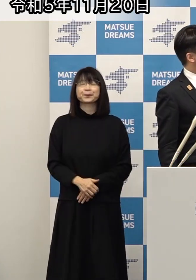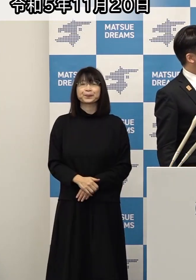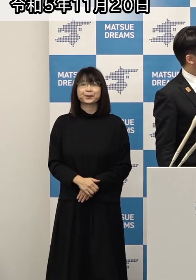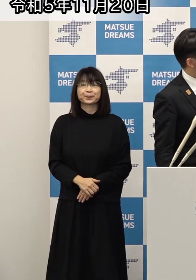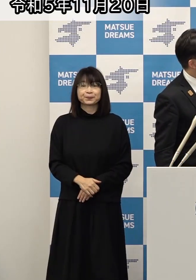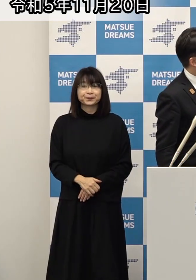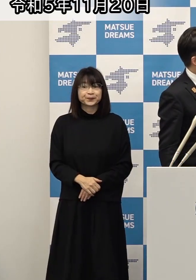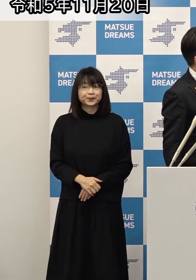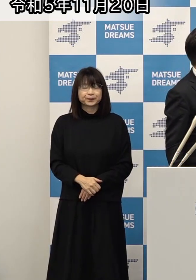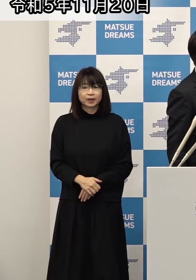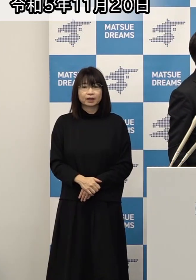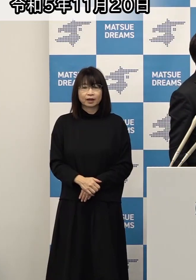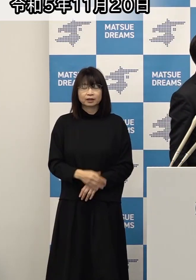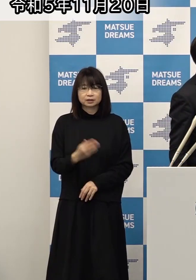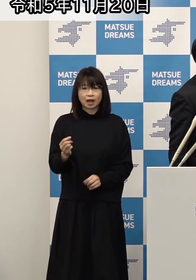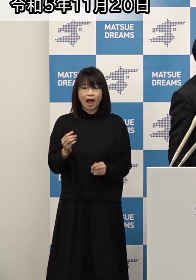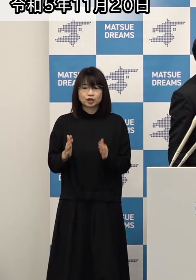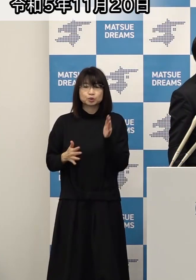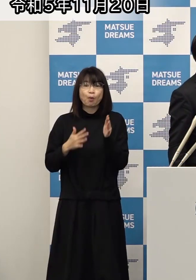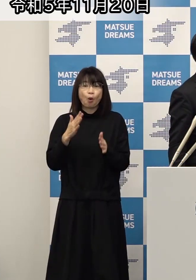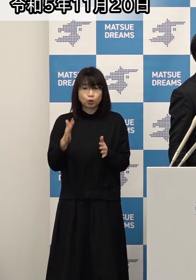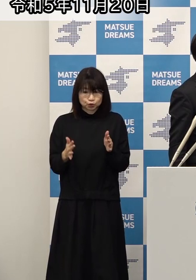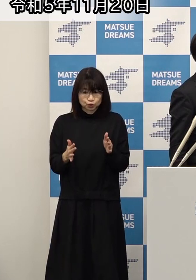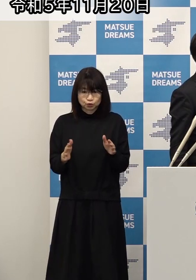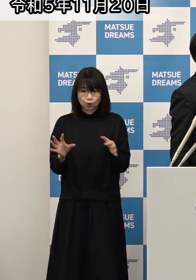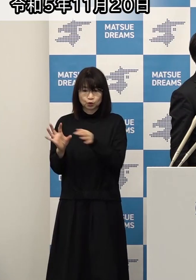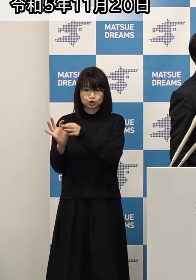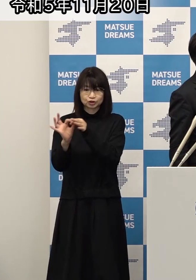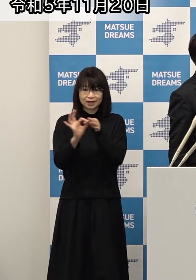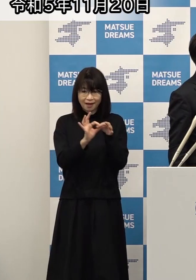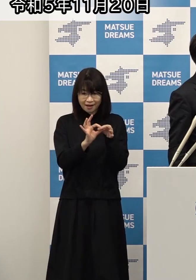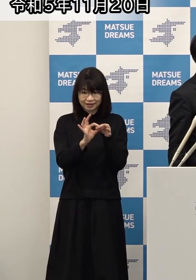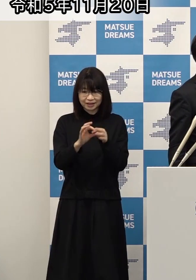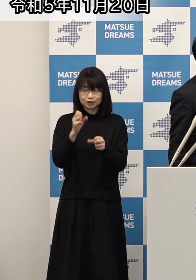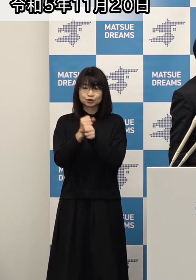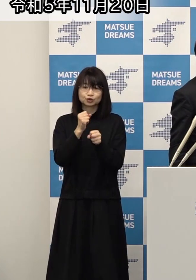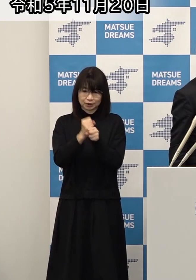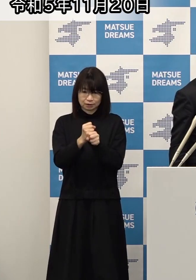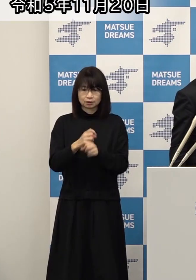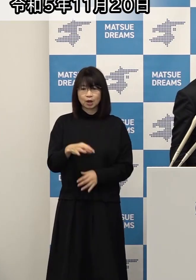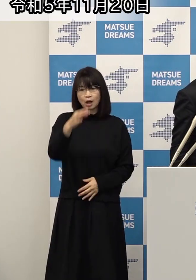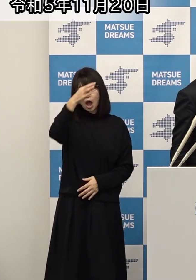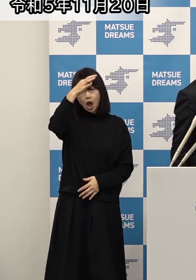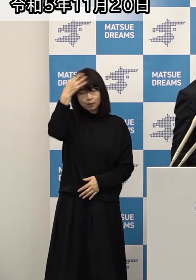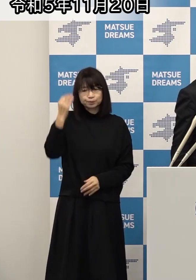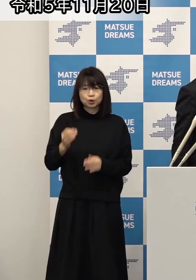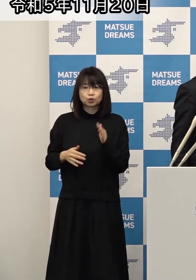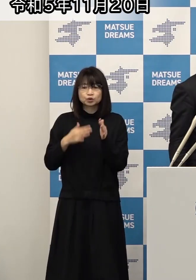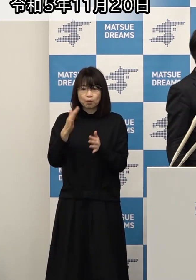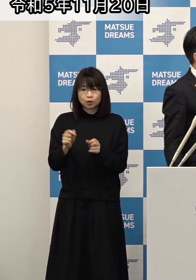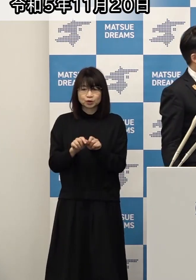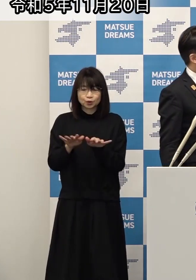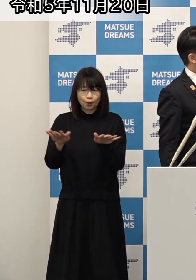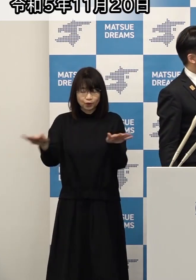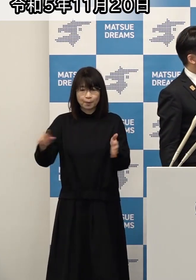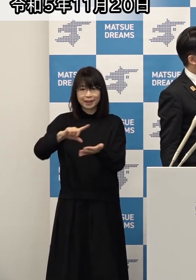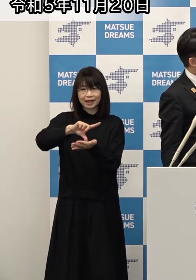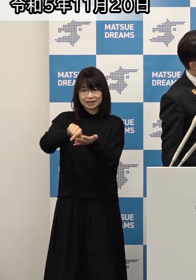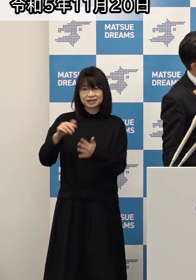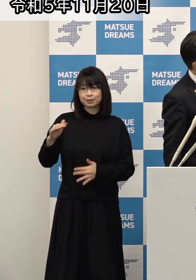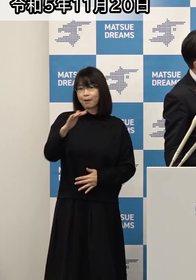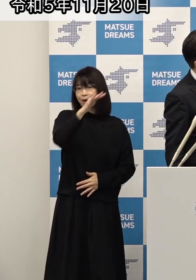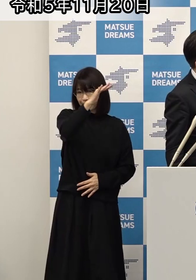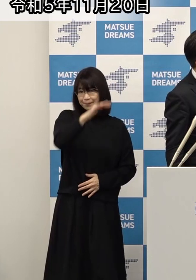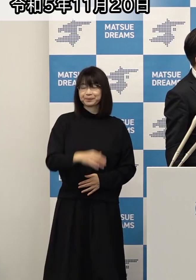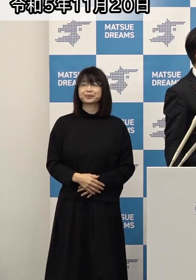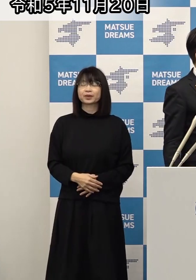続きまして、スポーツつながりづくりでございまして、プロスポーツ振興による地域活性化としております。松江市総合